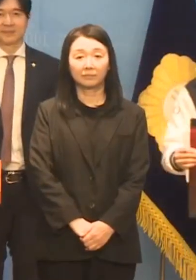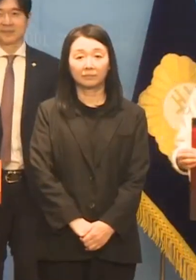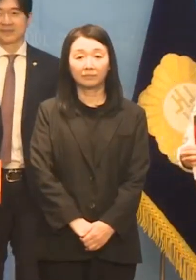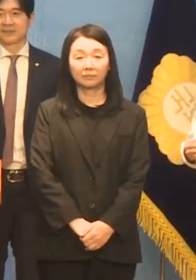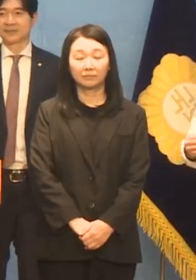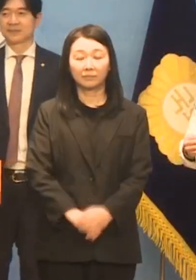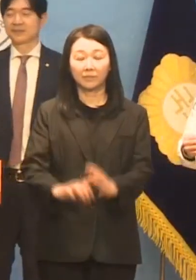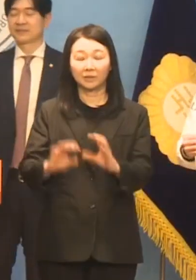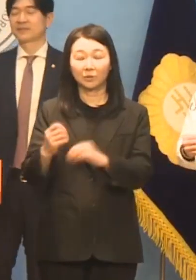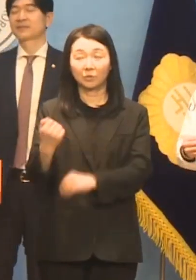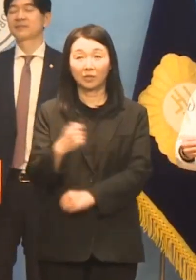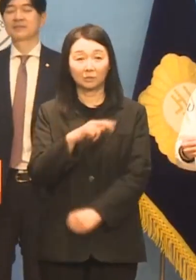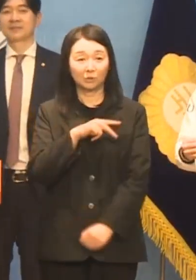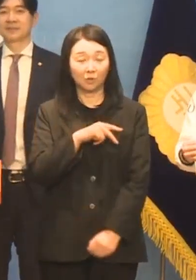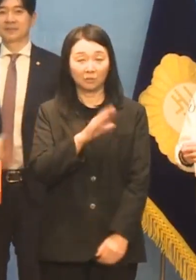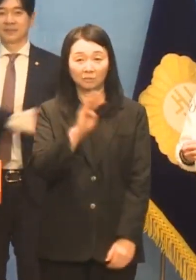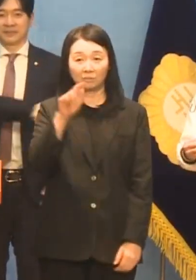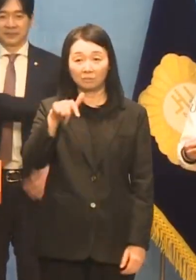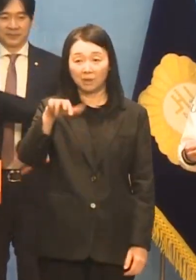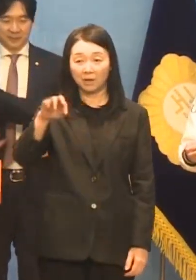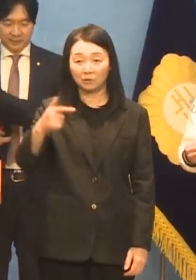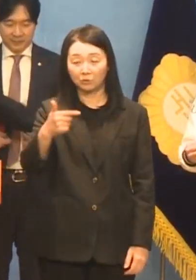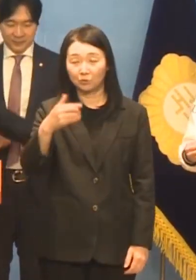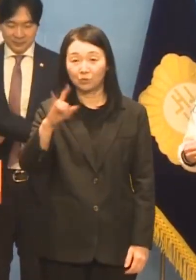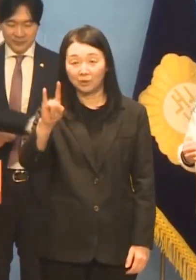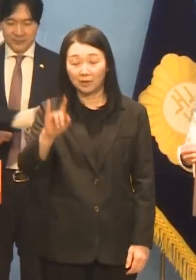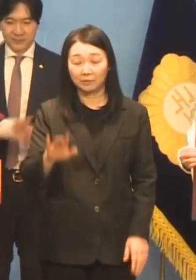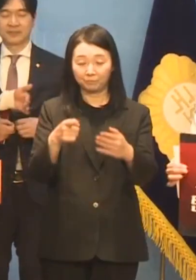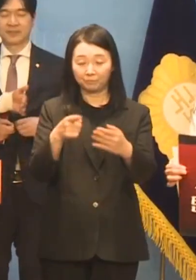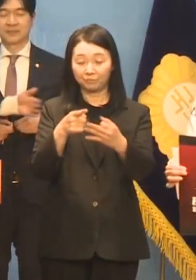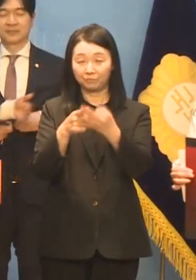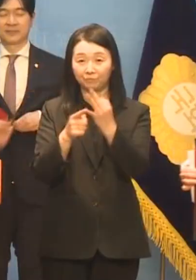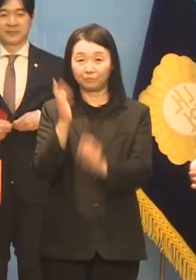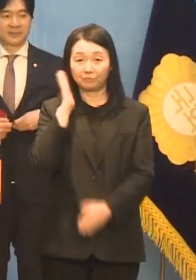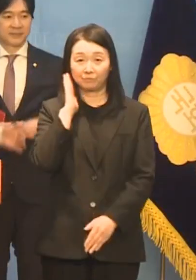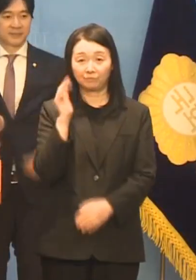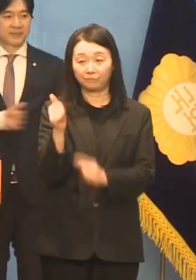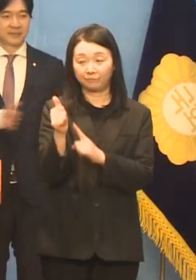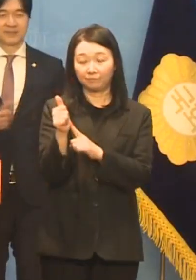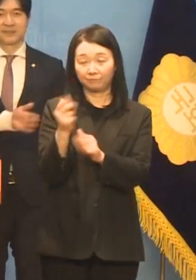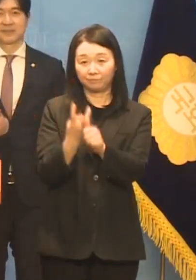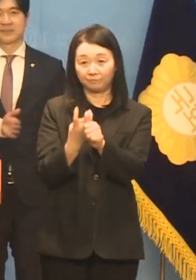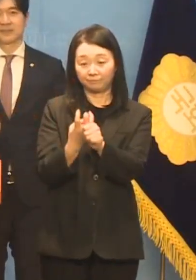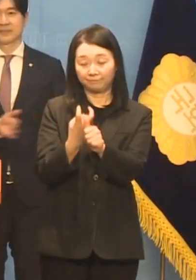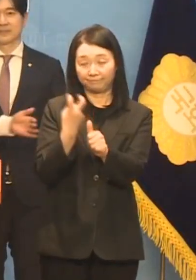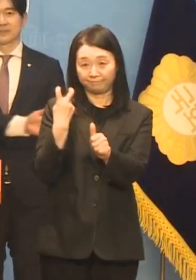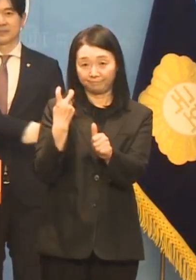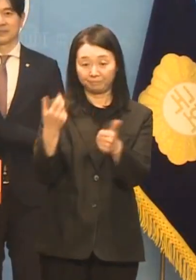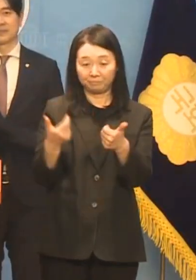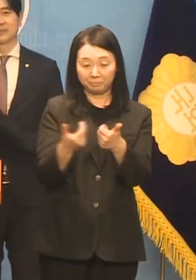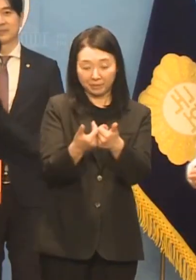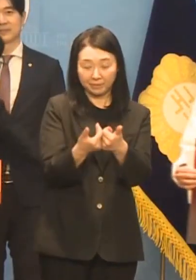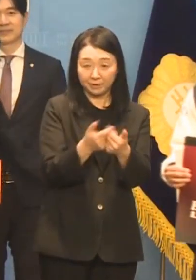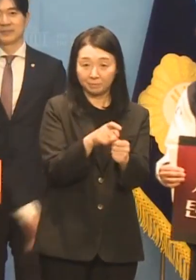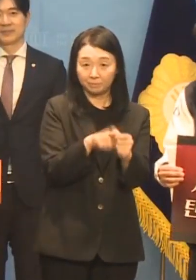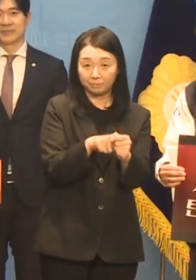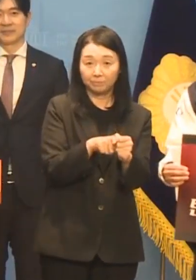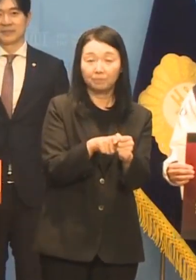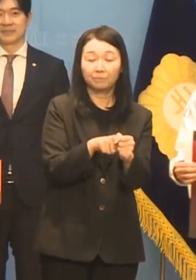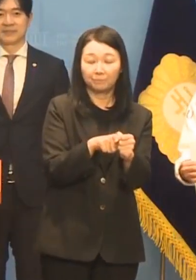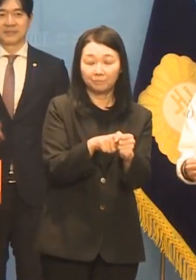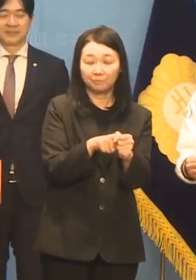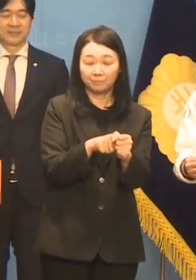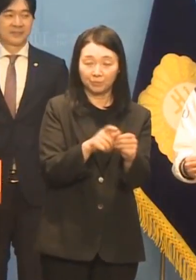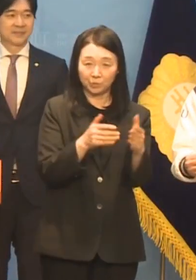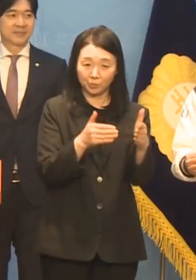예, 국민의힘 박준태 의원입니다. 오늘 윤석열 대통령 탄핵에 반대하기 위해서